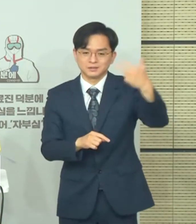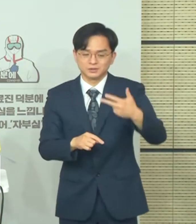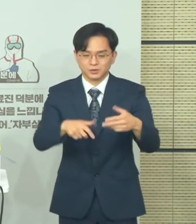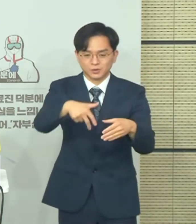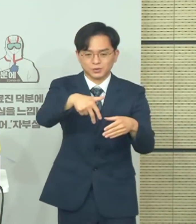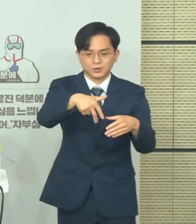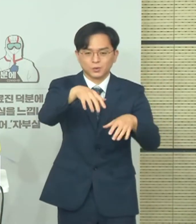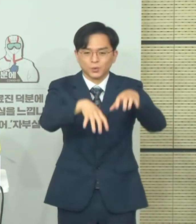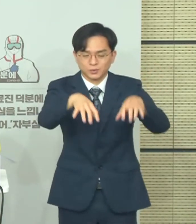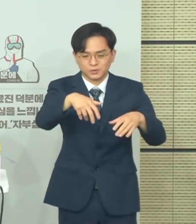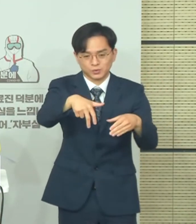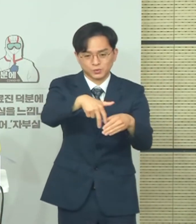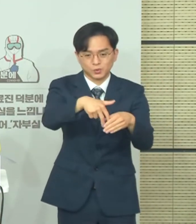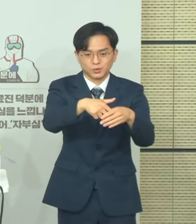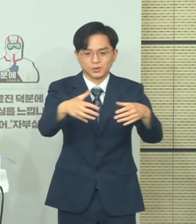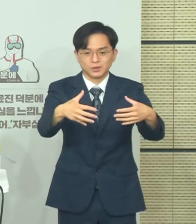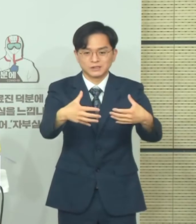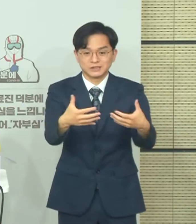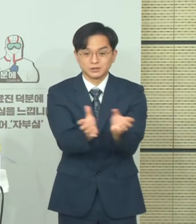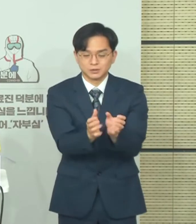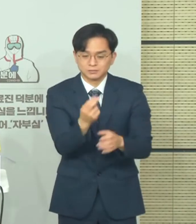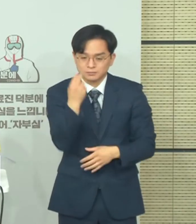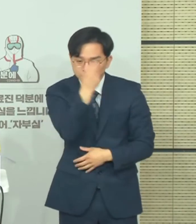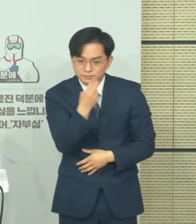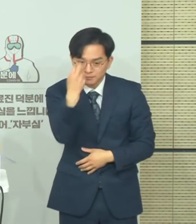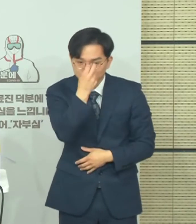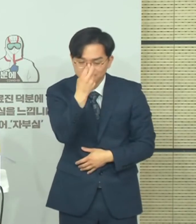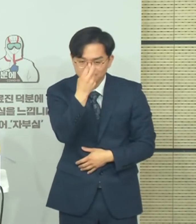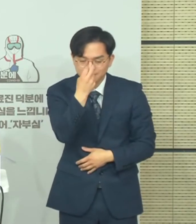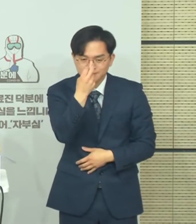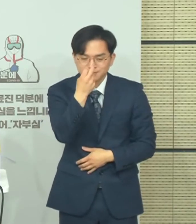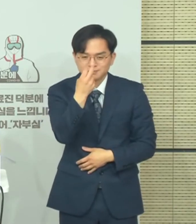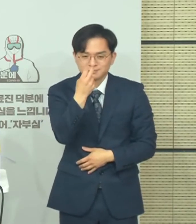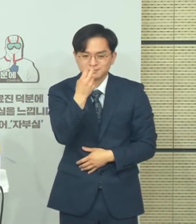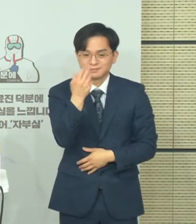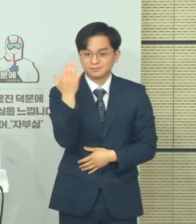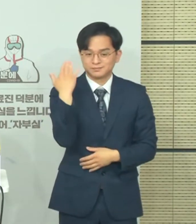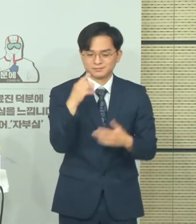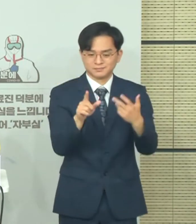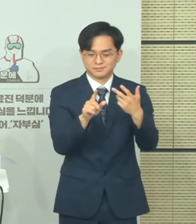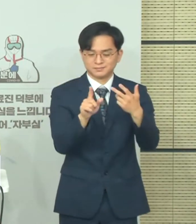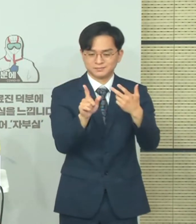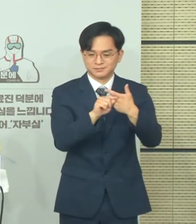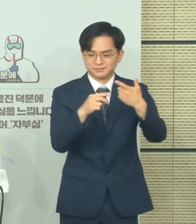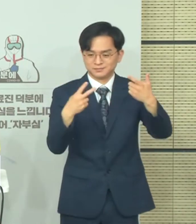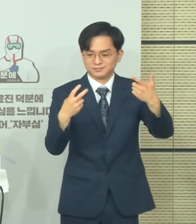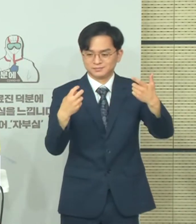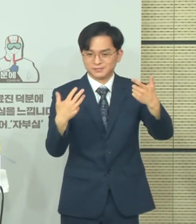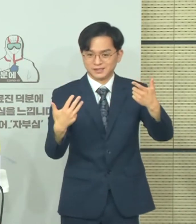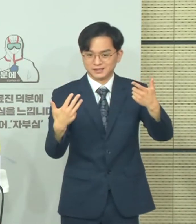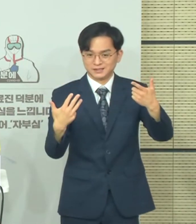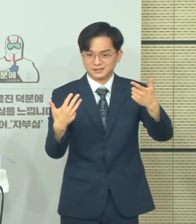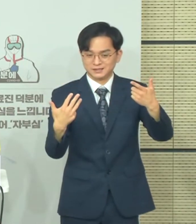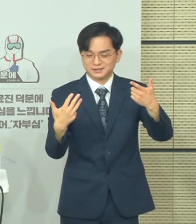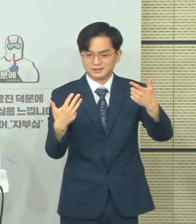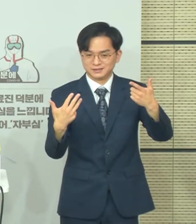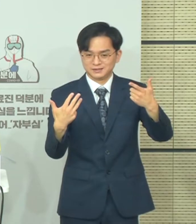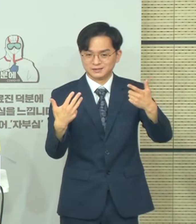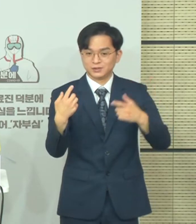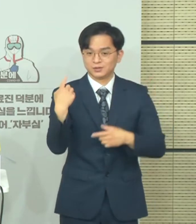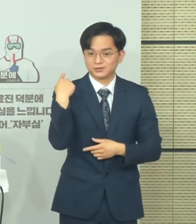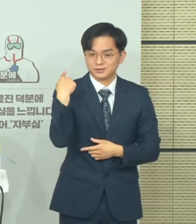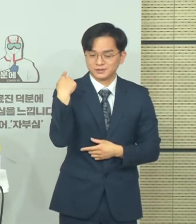시술의 박력 실태를 점검해 왔으며 지난 주말인 28일에는 1477 개소에 대해